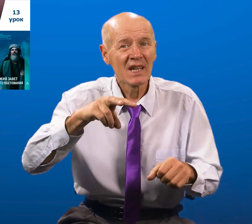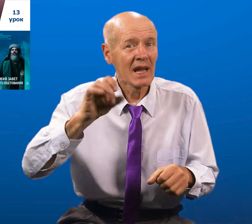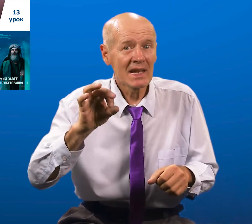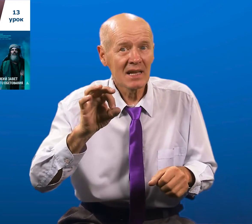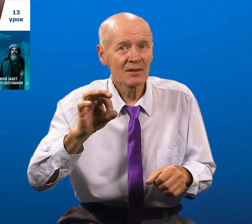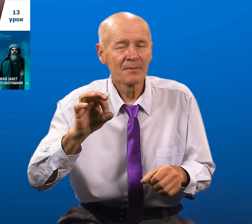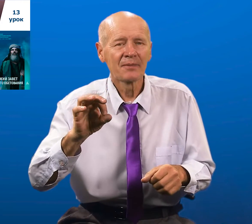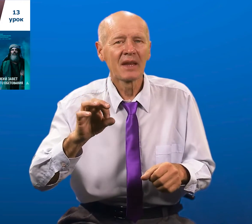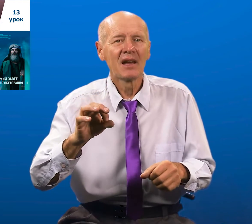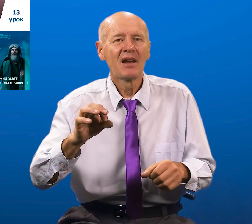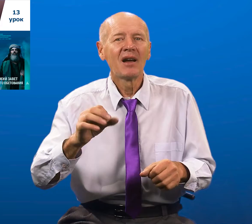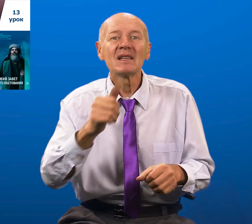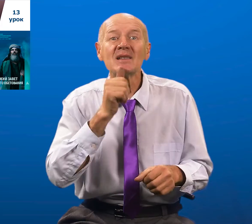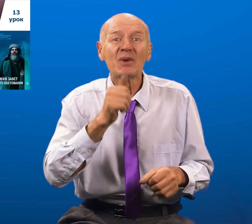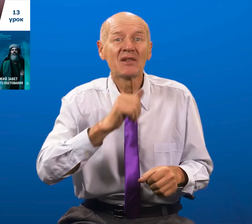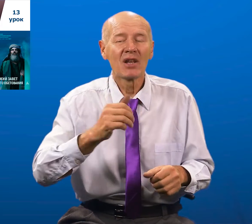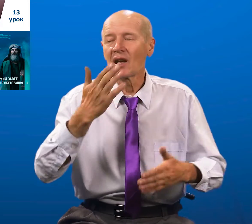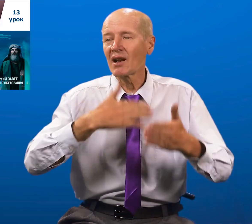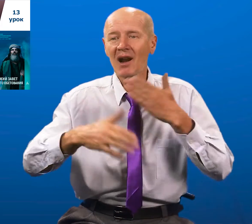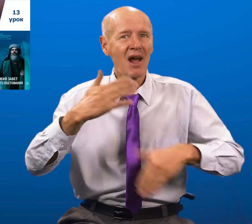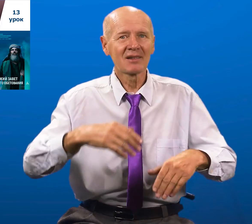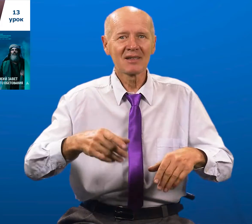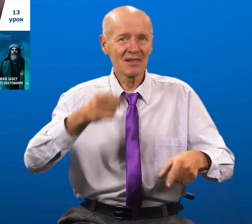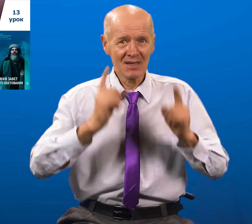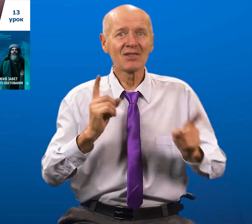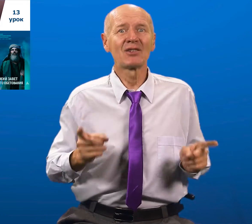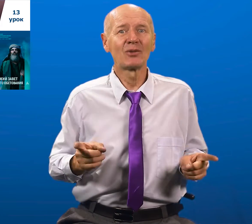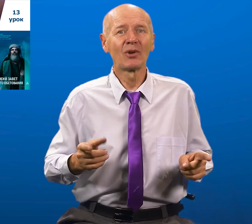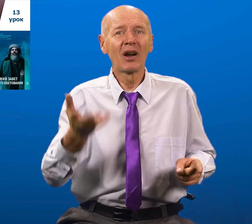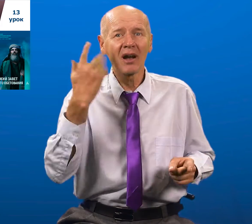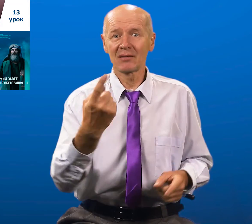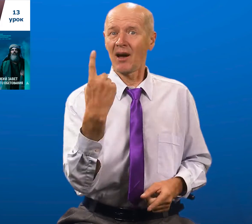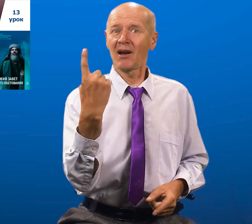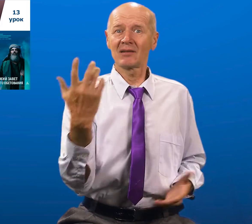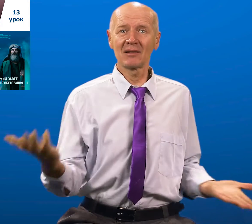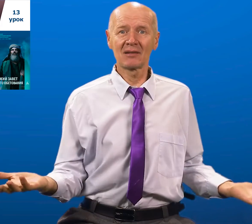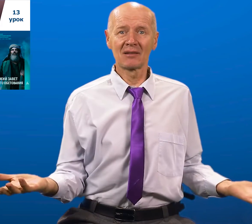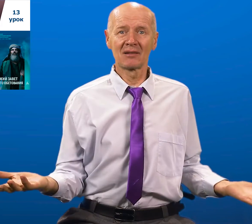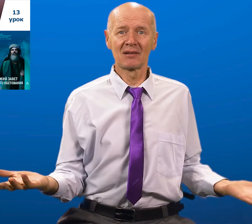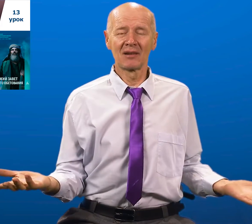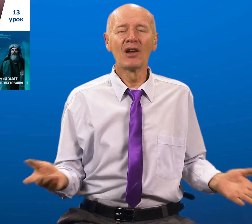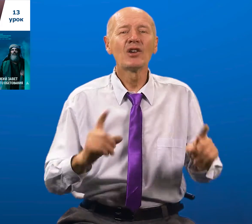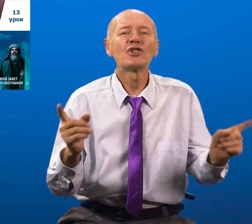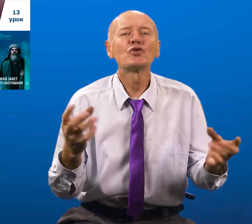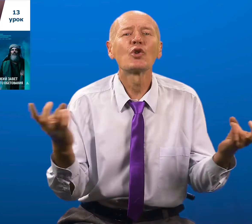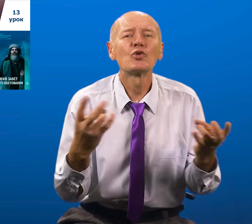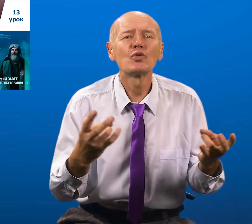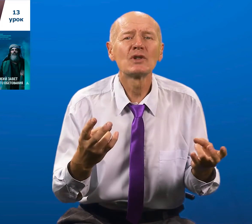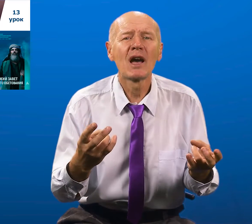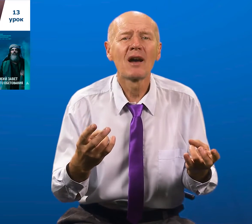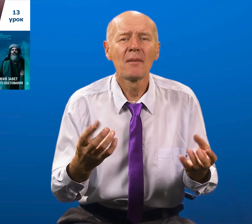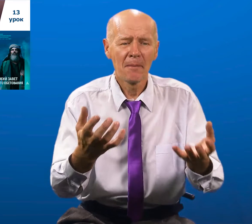Можно ли испытывать подлинную радость, когда радуешься в одиночку? И что необходимо